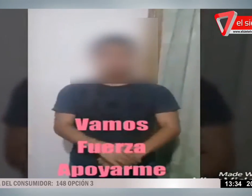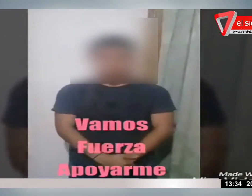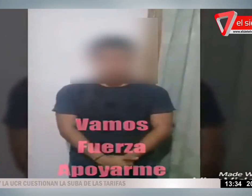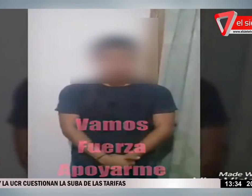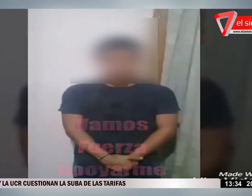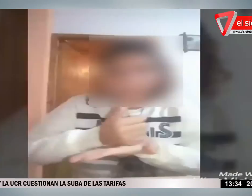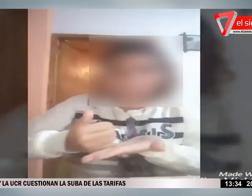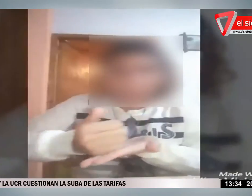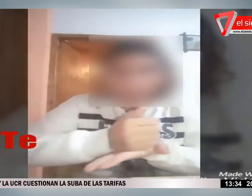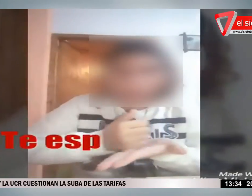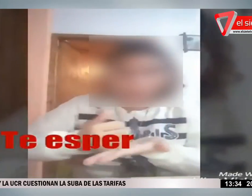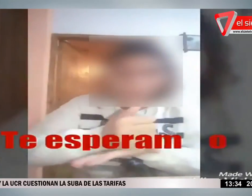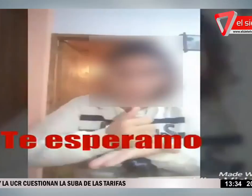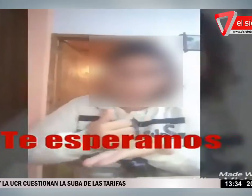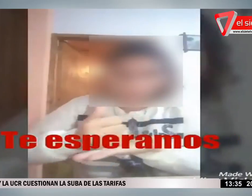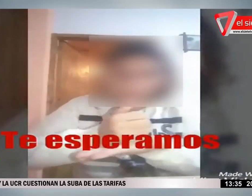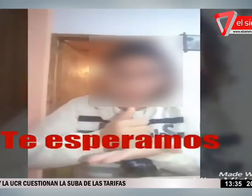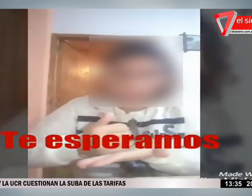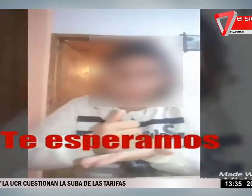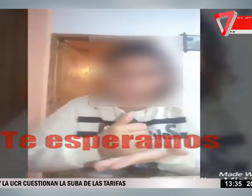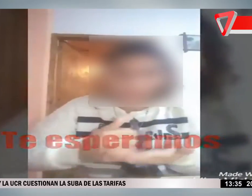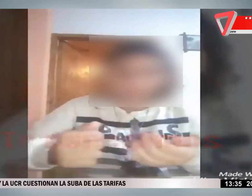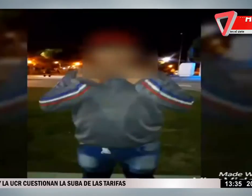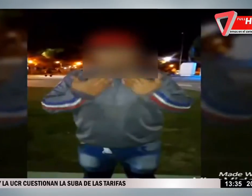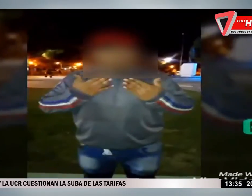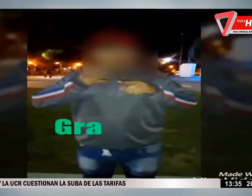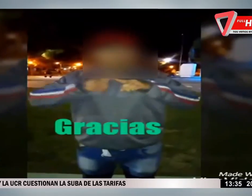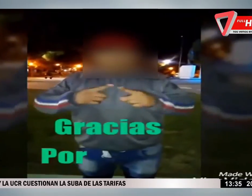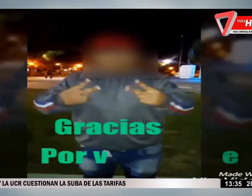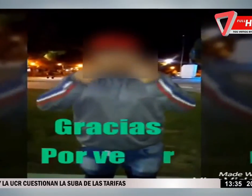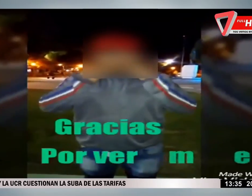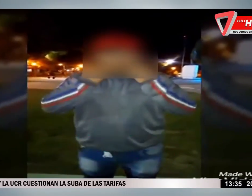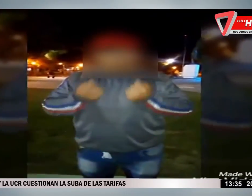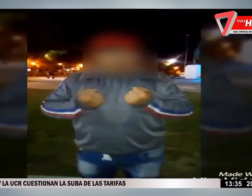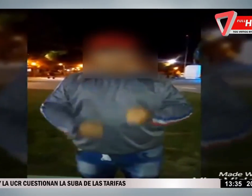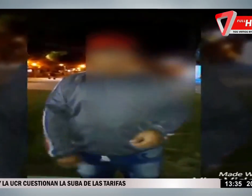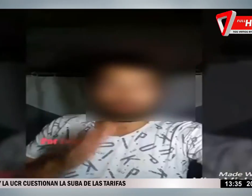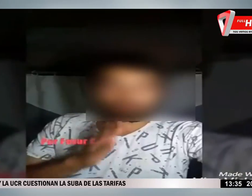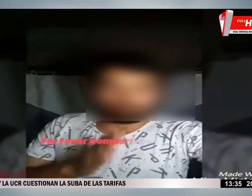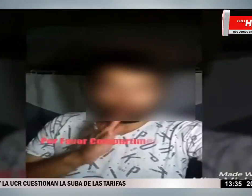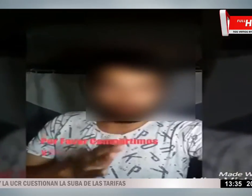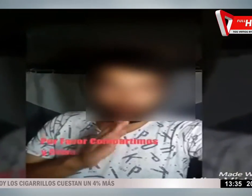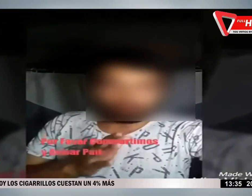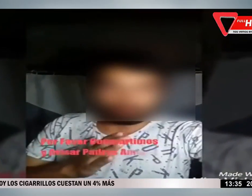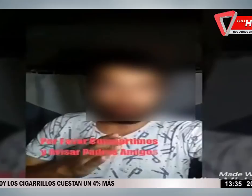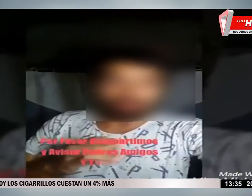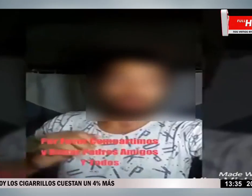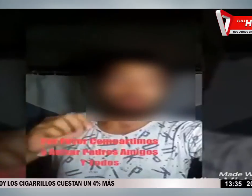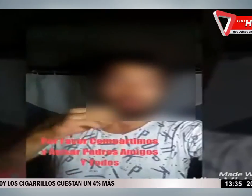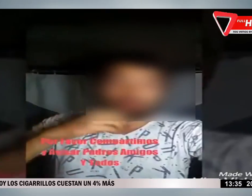Nicola Corradi, Horacio Corbacho, ambos curas, y los empleados Armando Gómez y Jorge Bordón, son quienes serán juzgados como los autores de los abusos